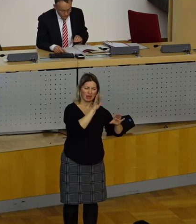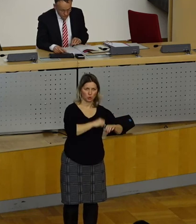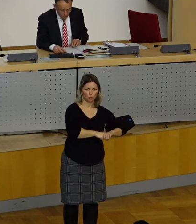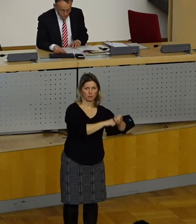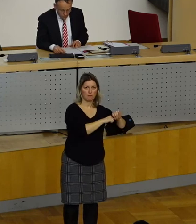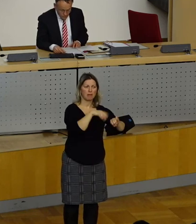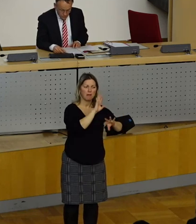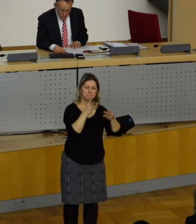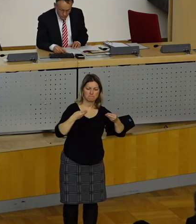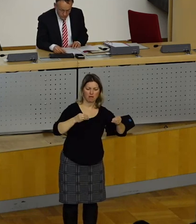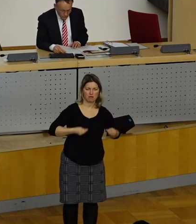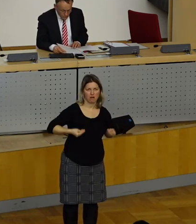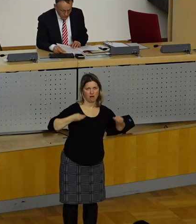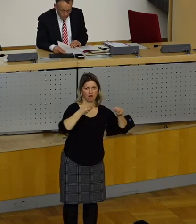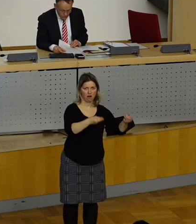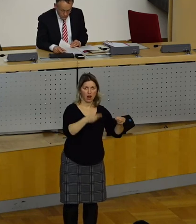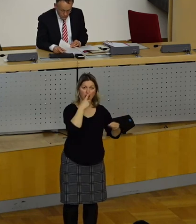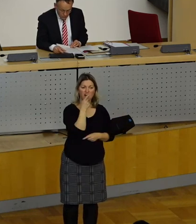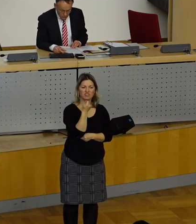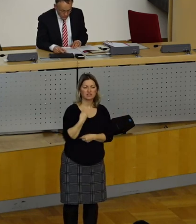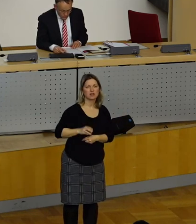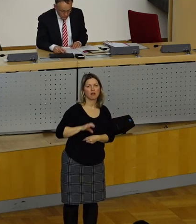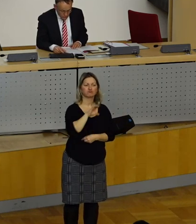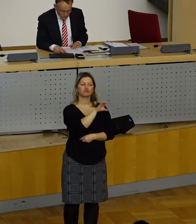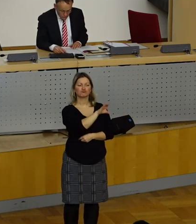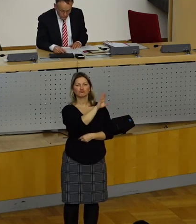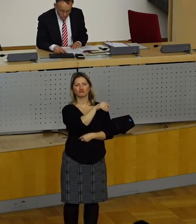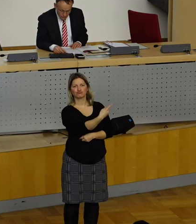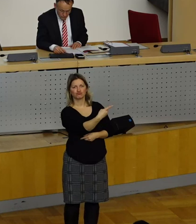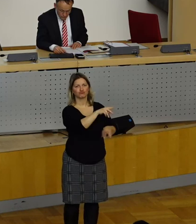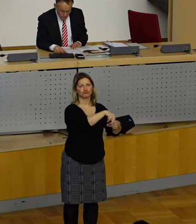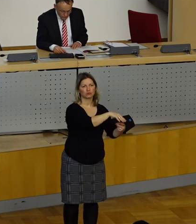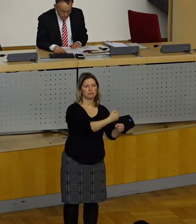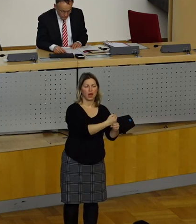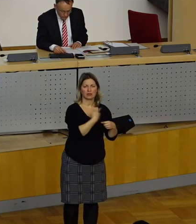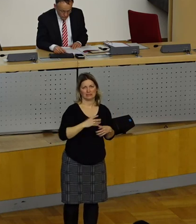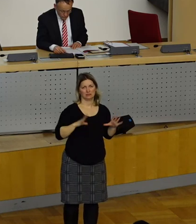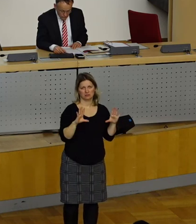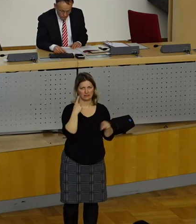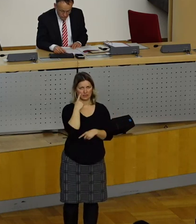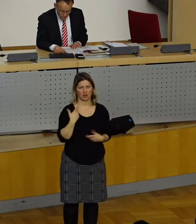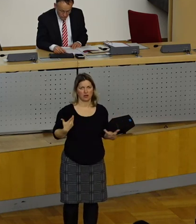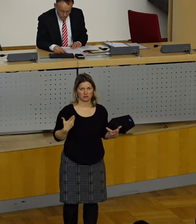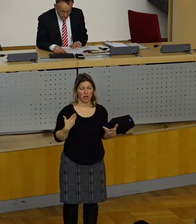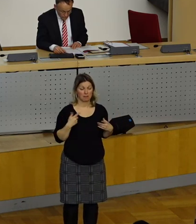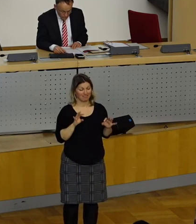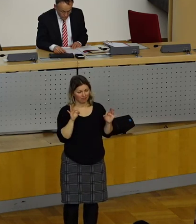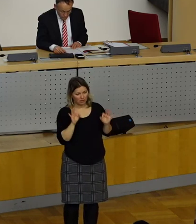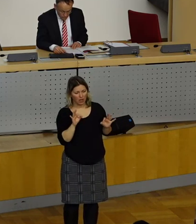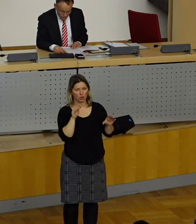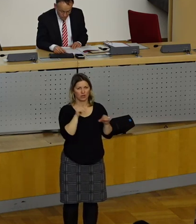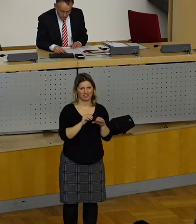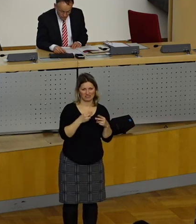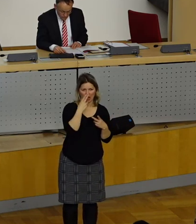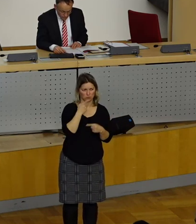materieller als von finanzieller ausfertigung passiert und wie wir es genau ausgestalten liegt auch in ihren